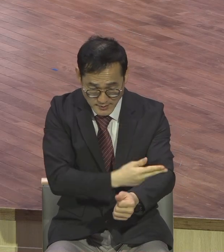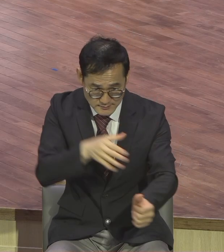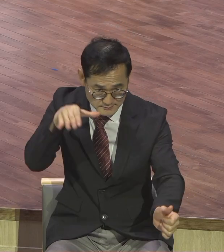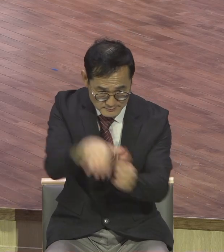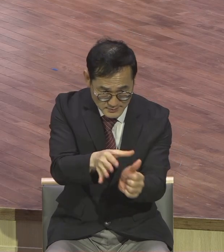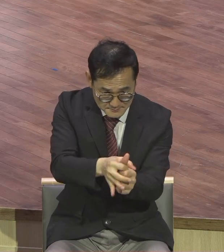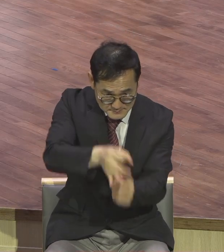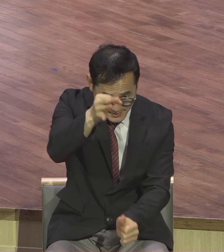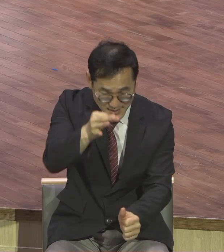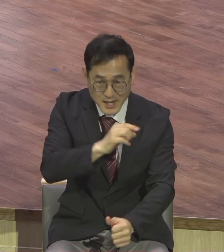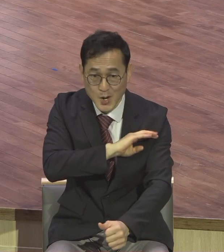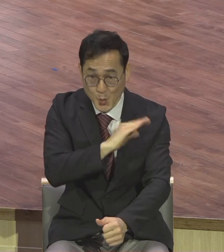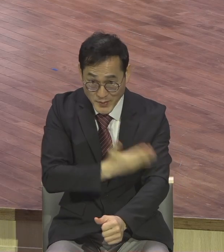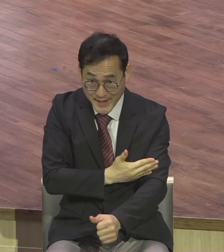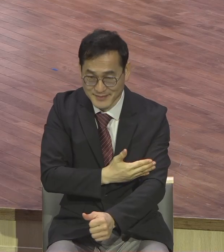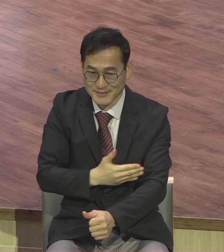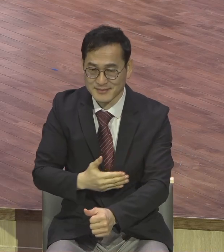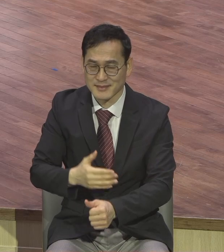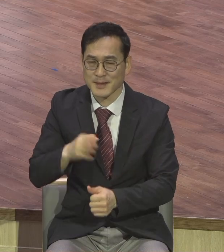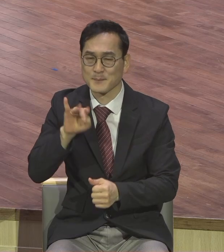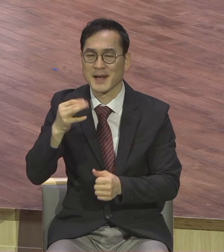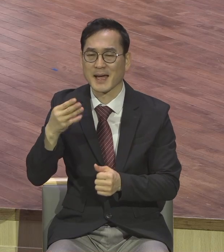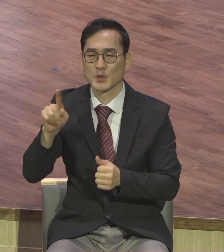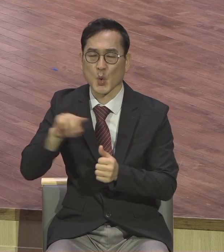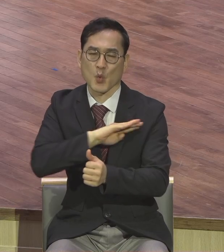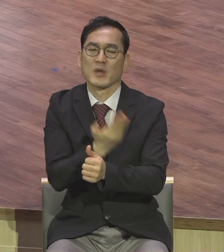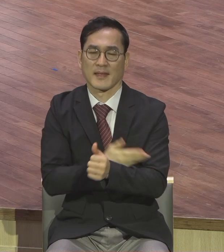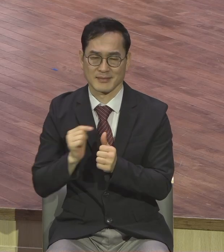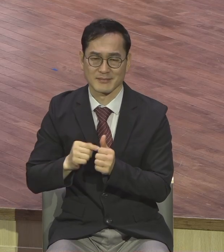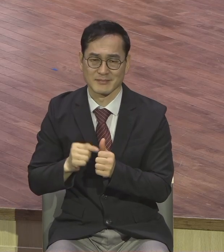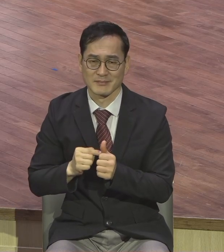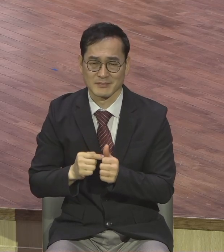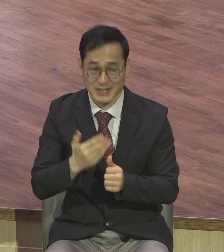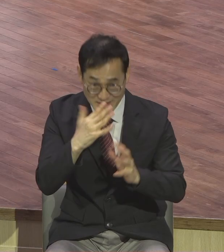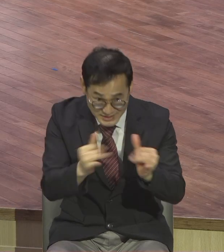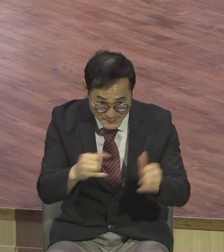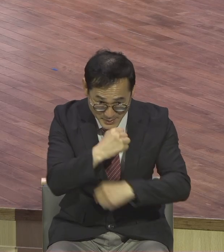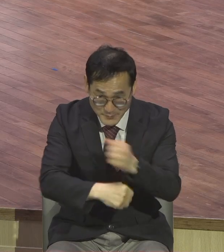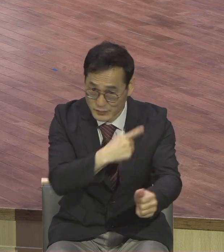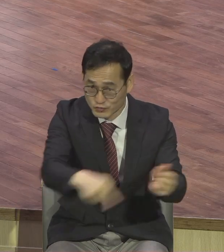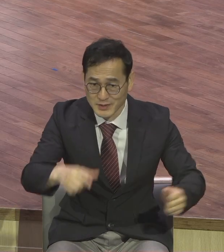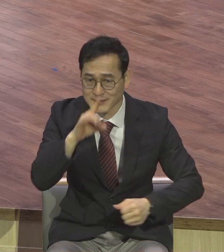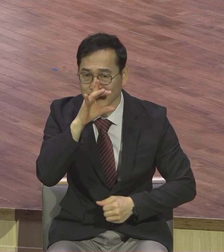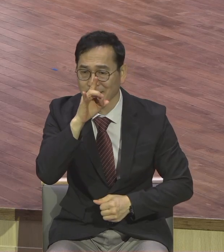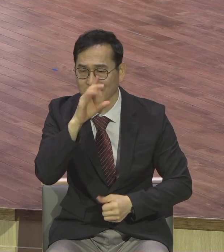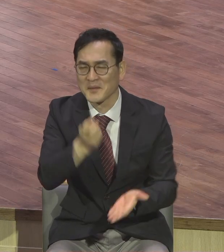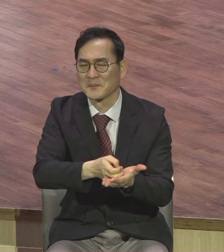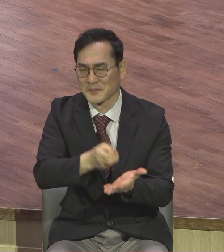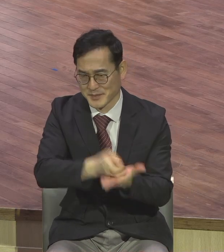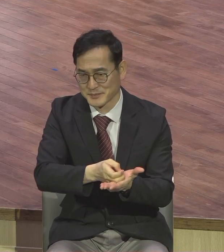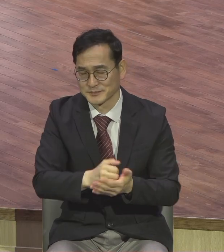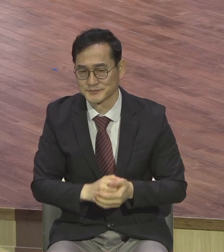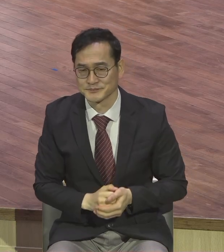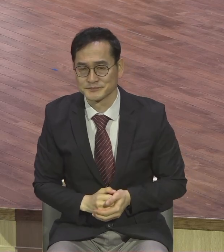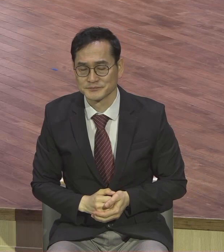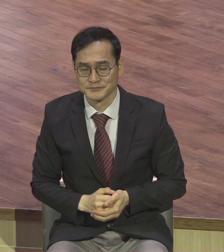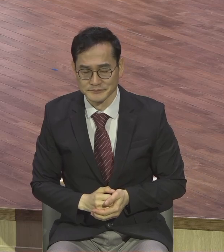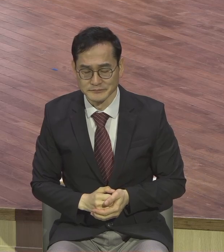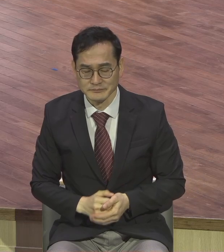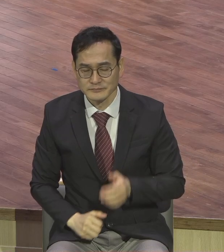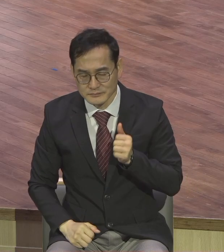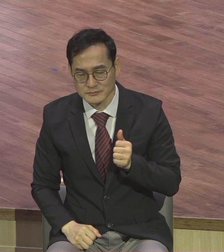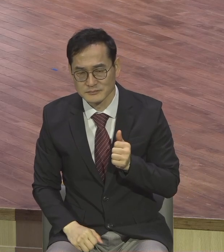그래서 이걸 지금 총독 빌라도에게 데려온 것입니다. 예수님을. 본문 18절을 보면 빌라도는